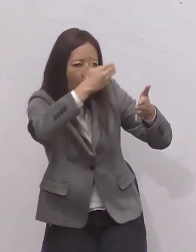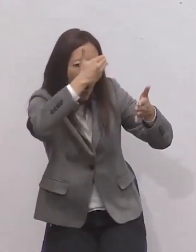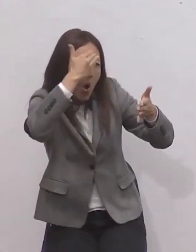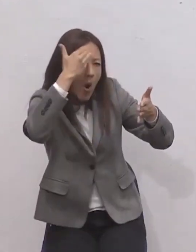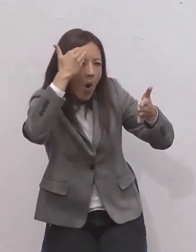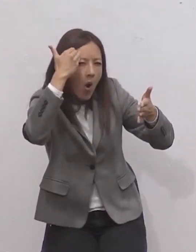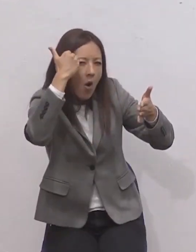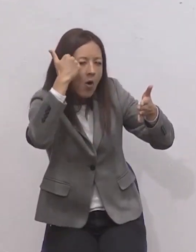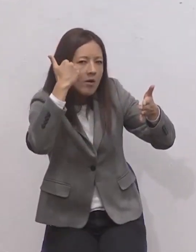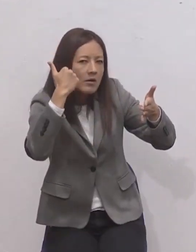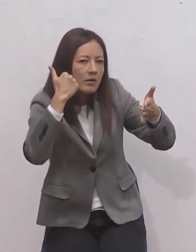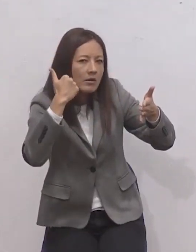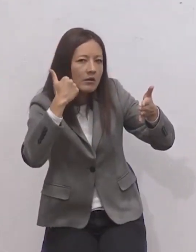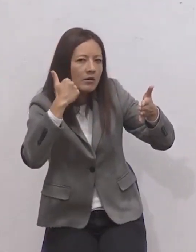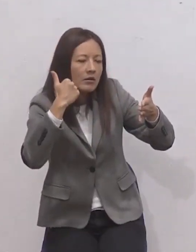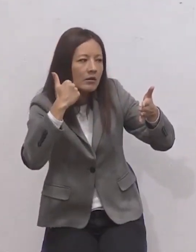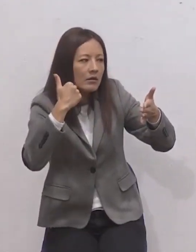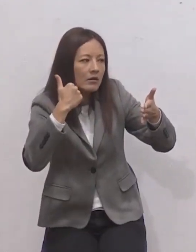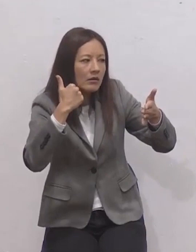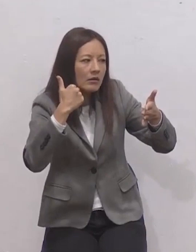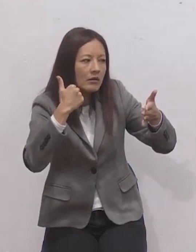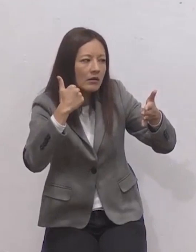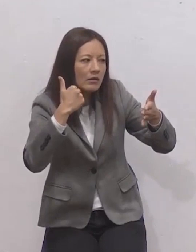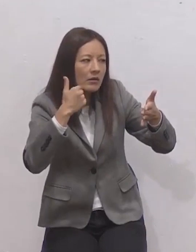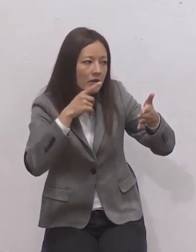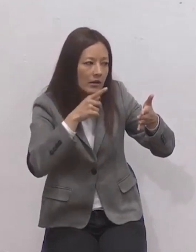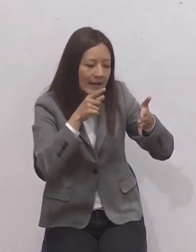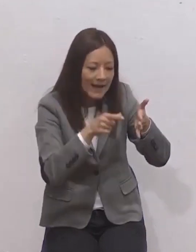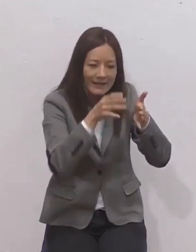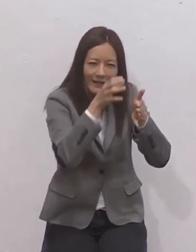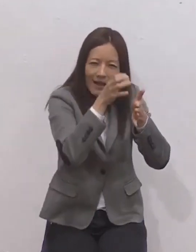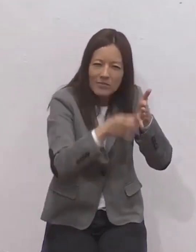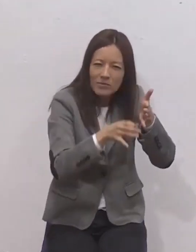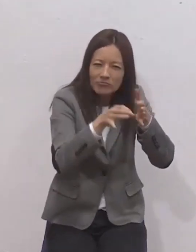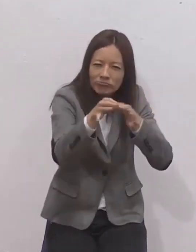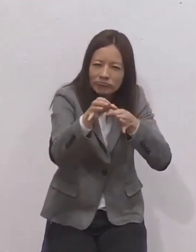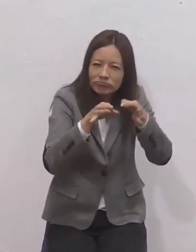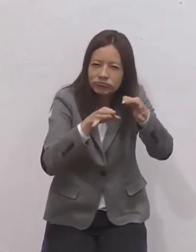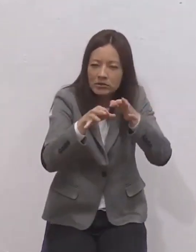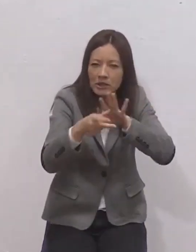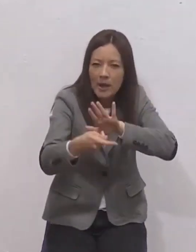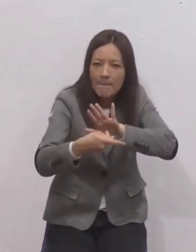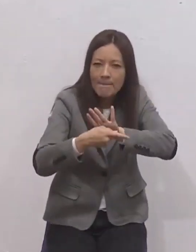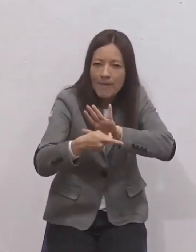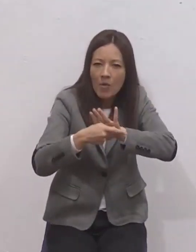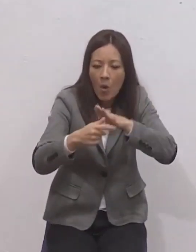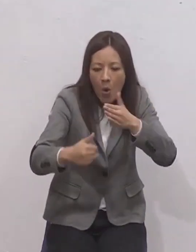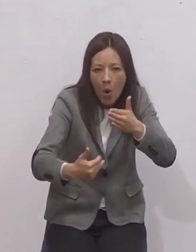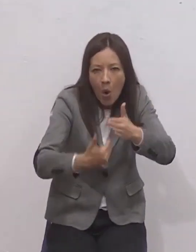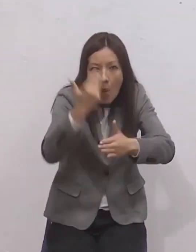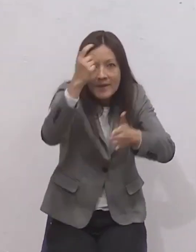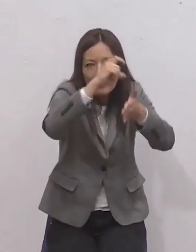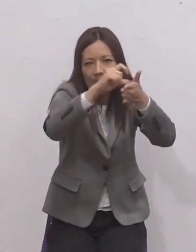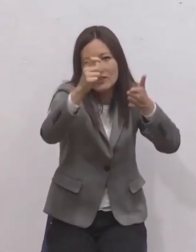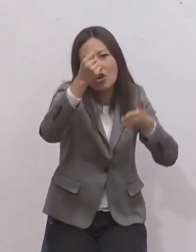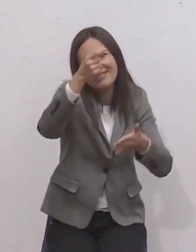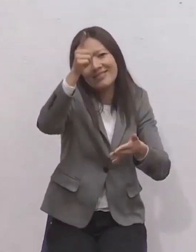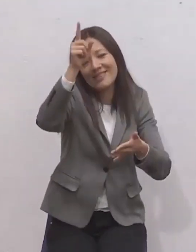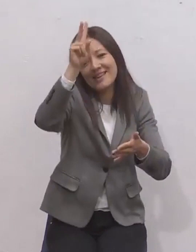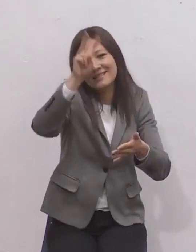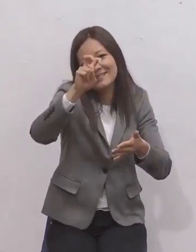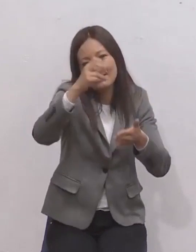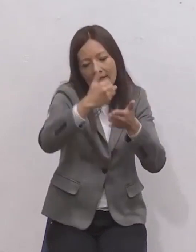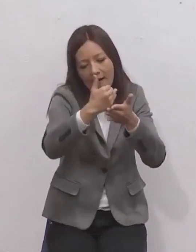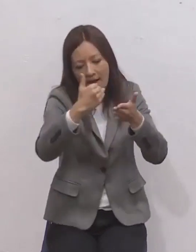olvidaba que realmente esta cuestión que está tratando Pablo comienza del 17 al